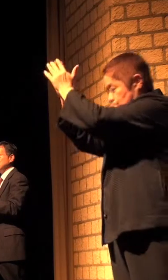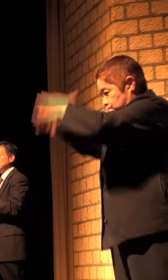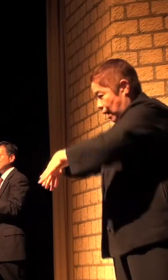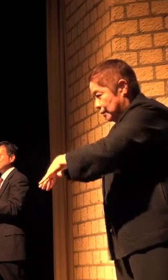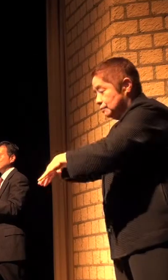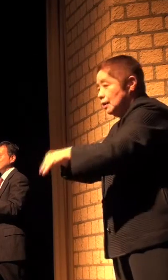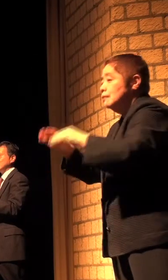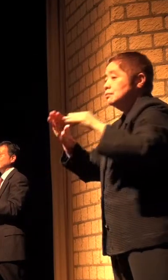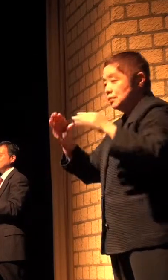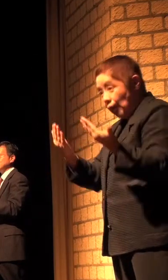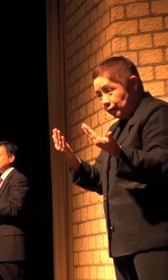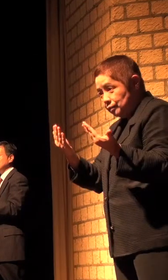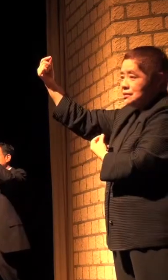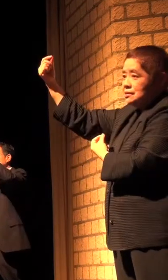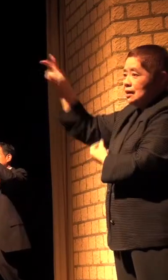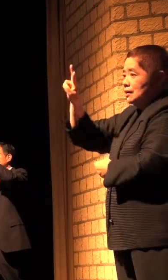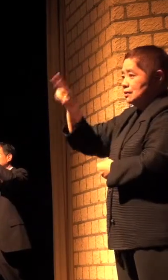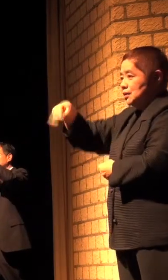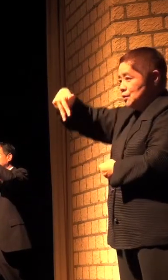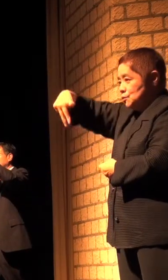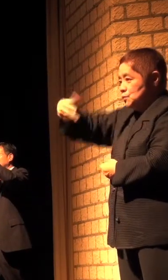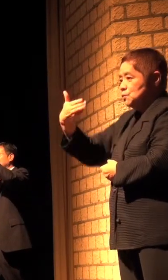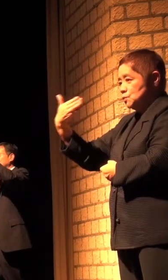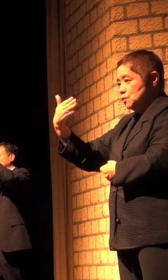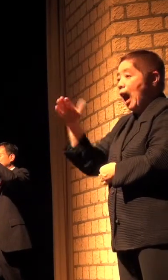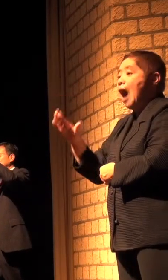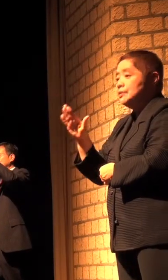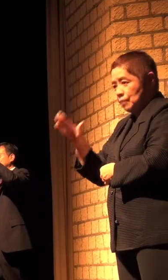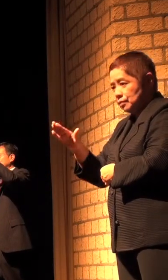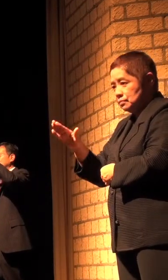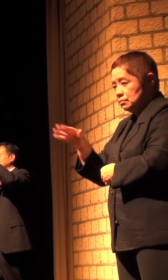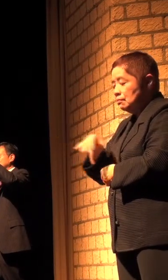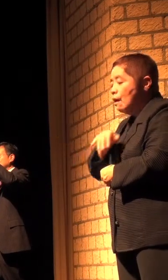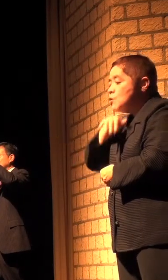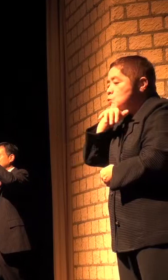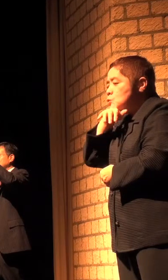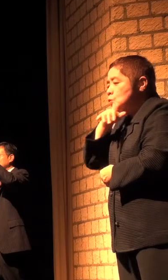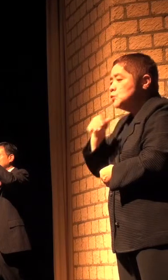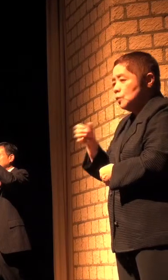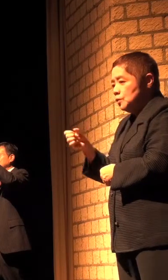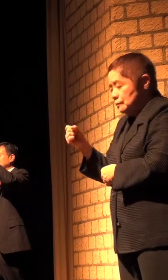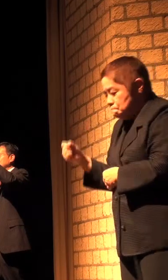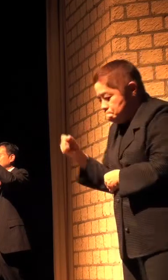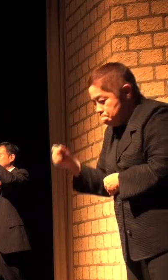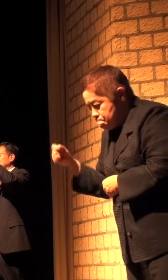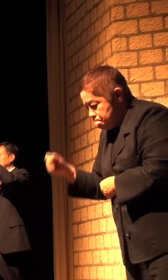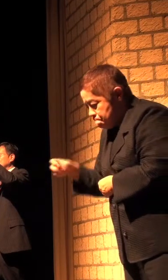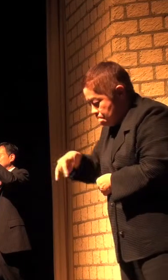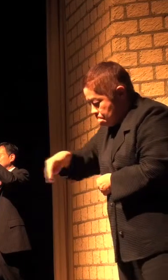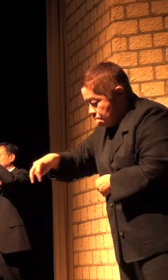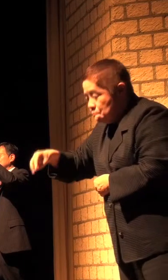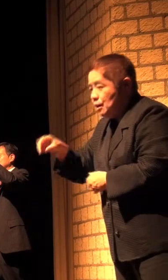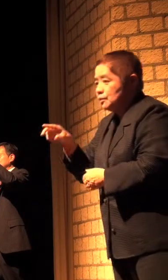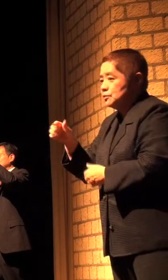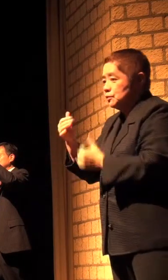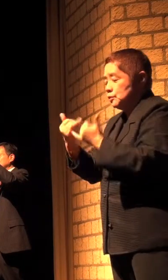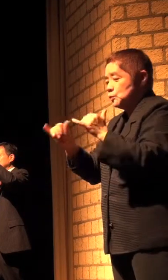りするということはないわけです。特にお年寄りとかこう足の弱い方とかはですね、あの